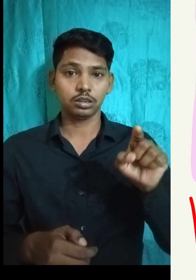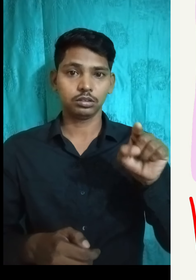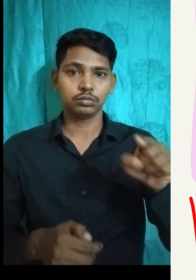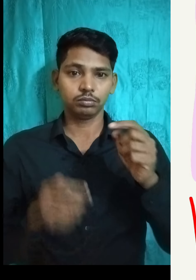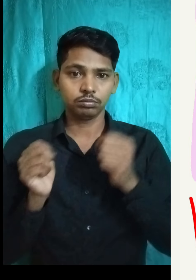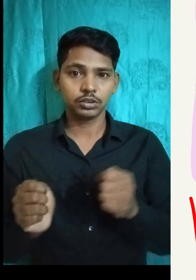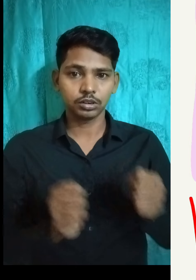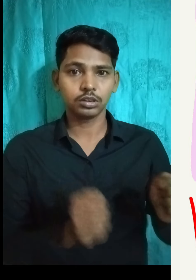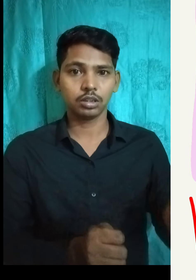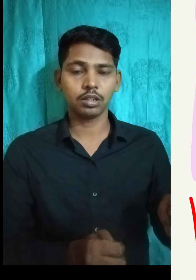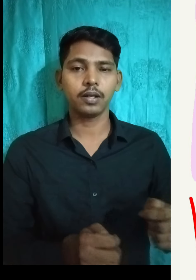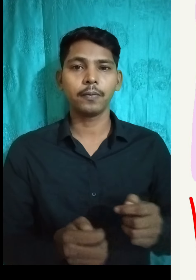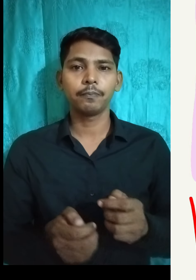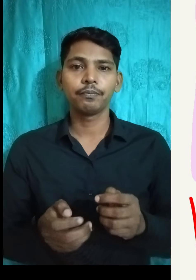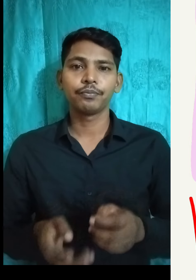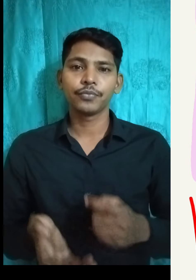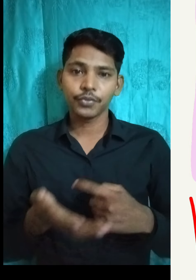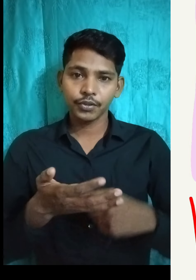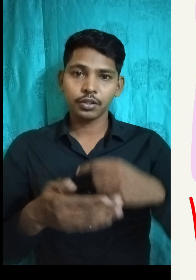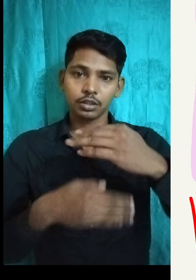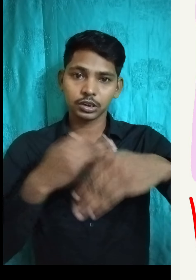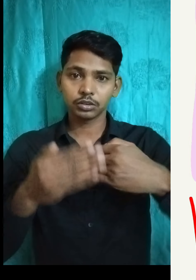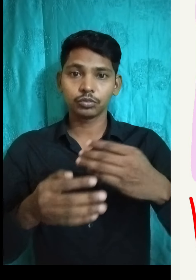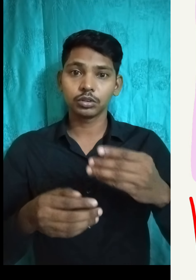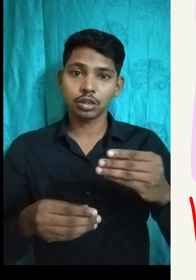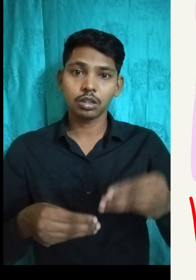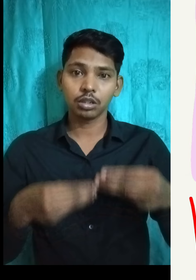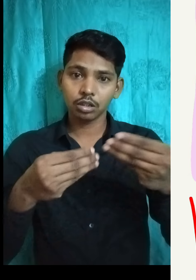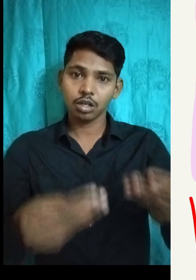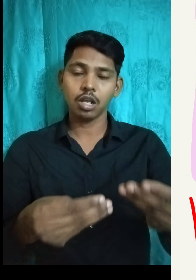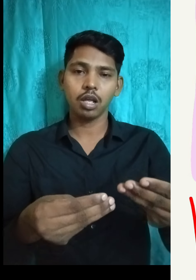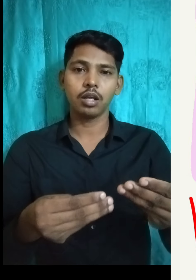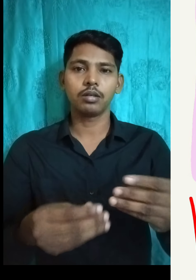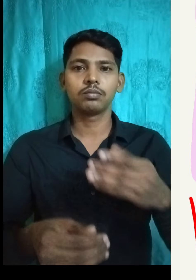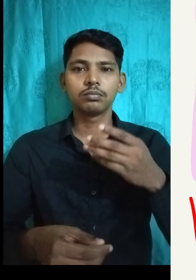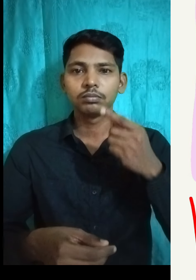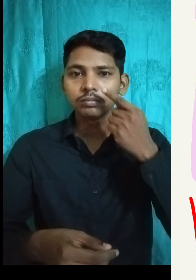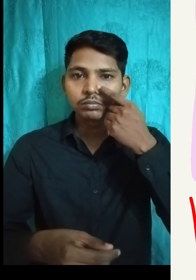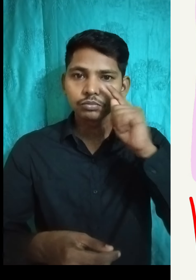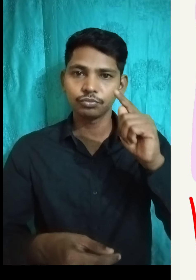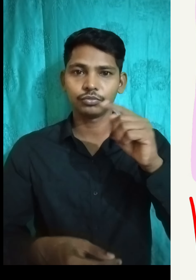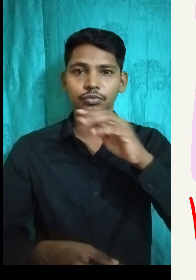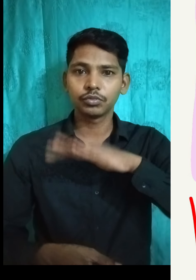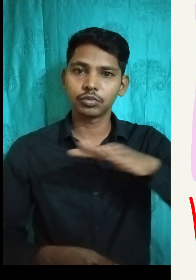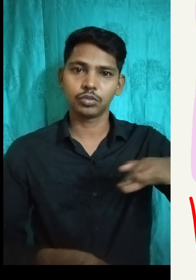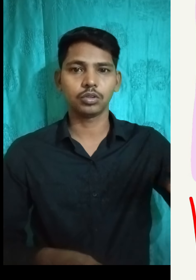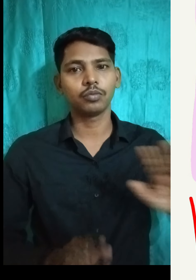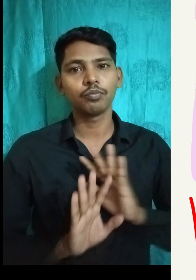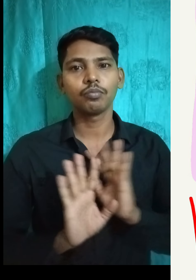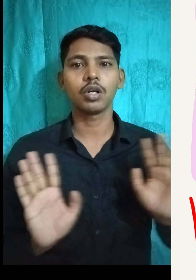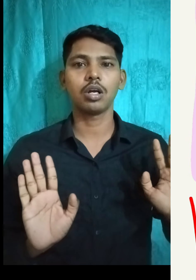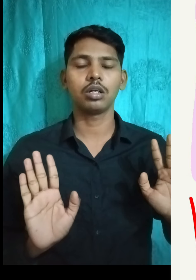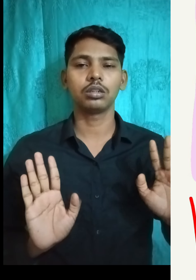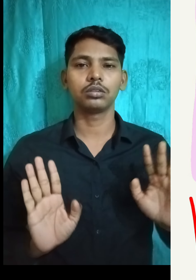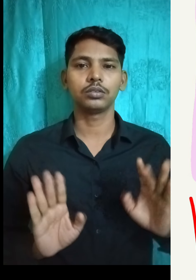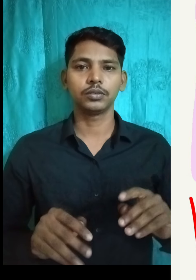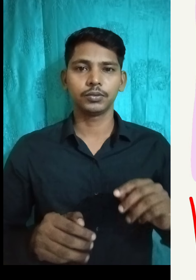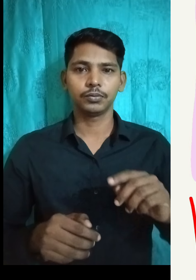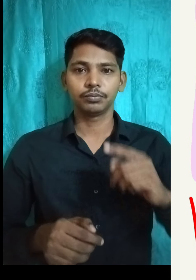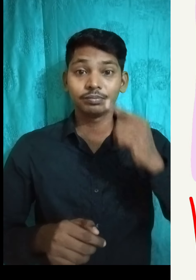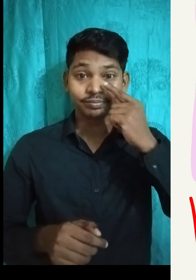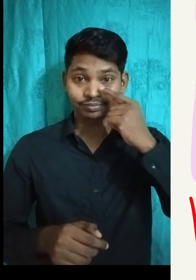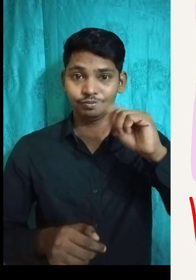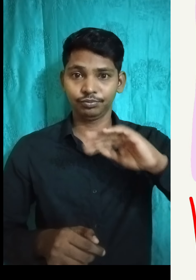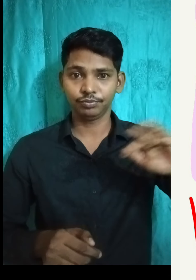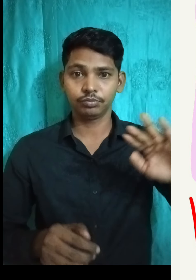नवोदय विद्यालय 33% सीटों पर सिर्फ अगर लड़की एलिजिबल होते हैं